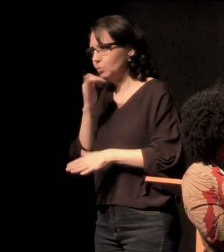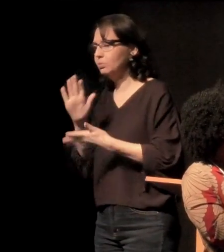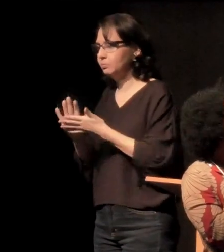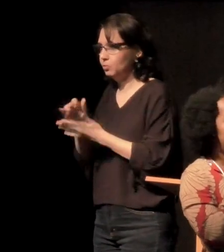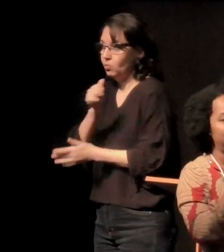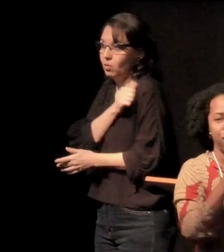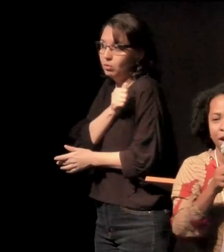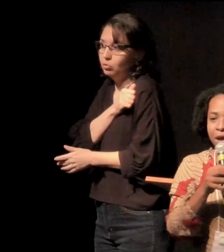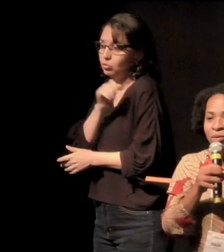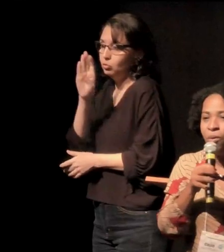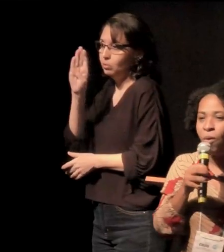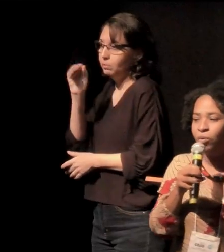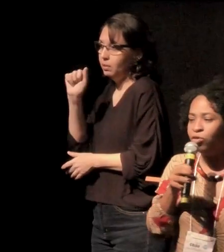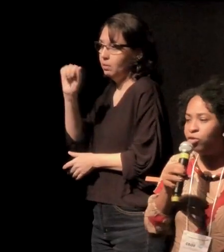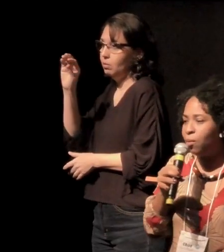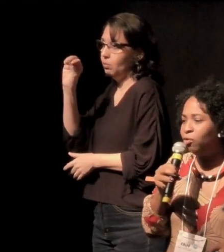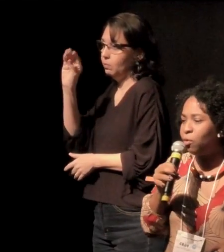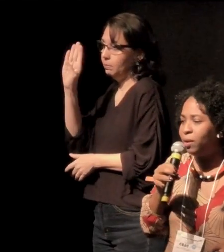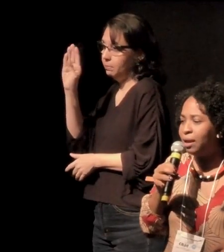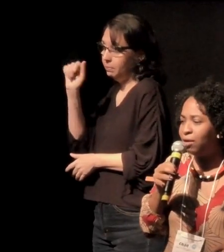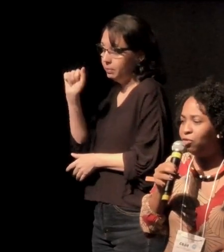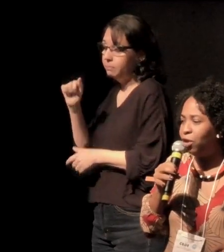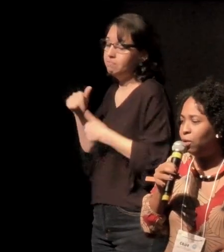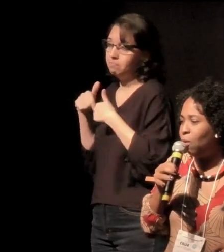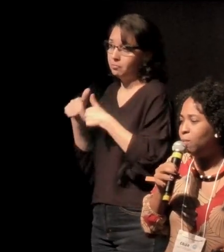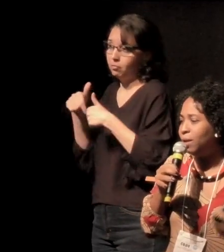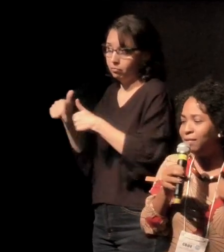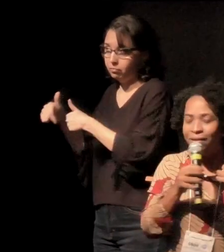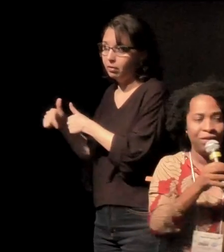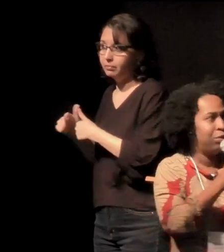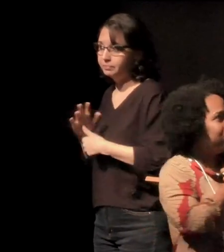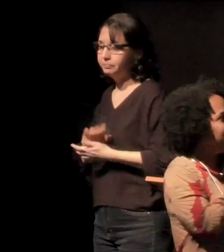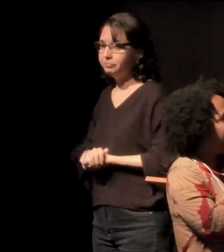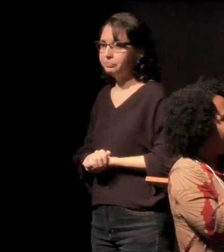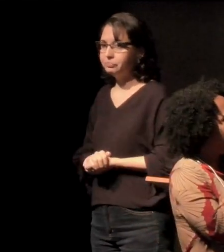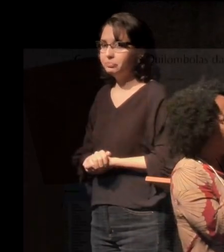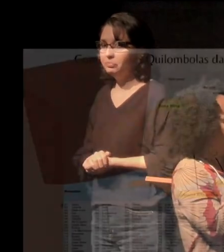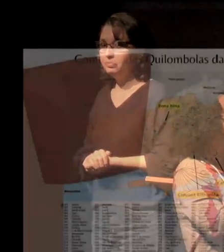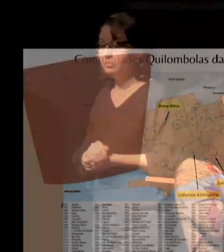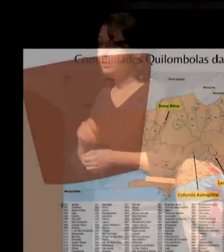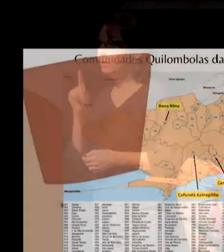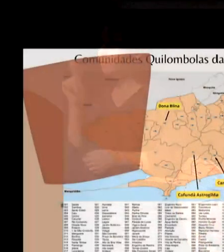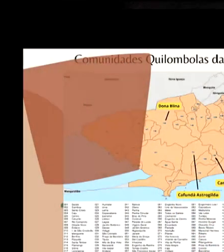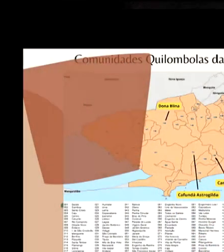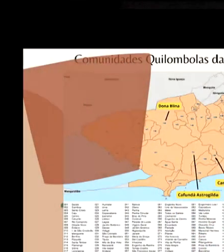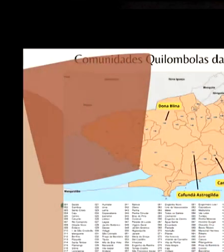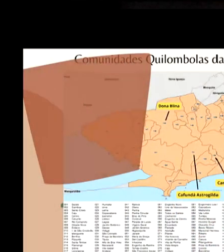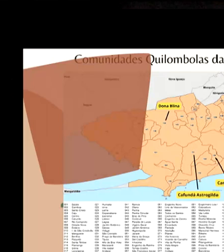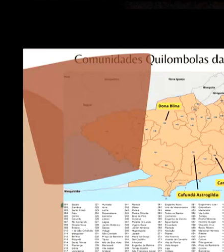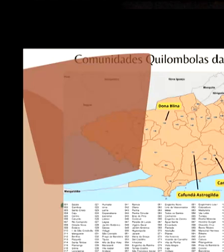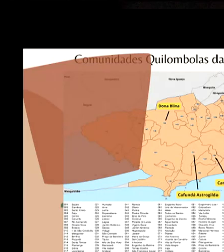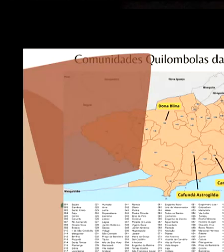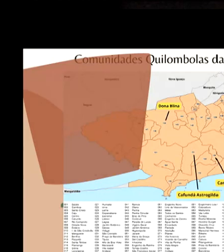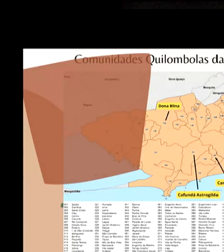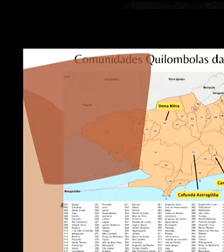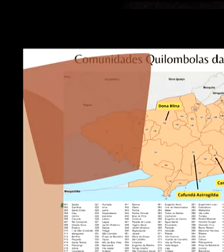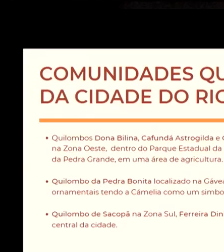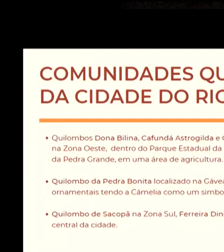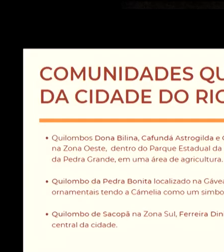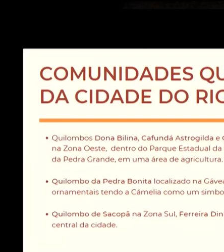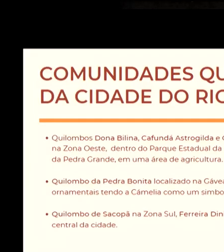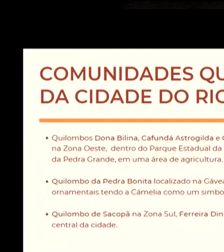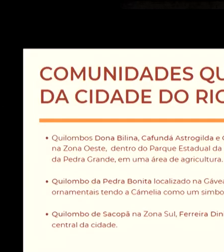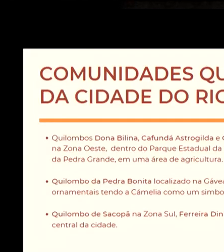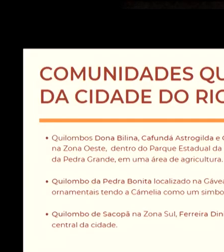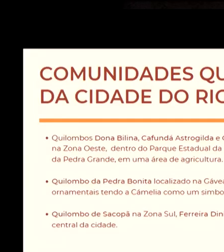também e identificando onde estão as comunidades de Quilombo na Cidade do Rio de Janeiro tá então a gente tem sete comunidades de